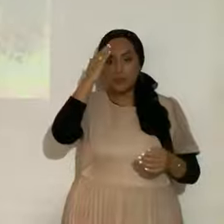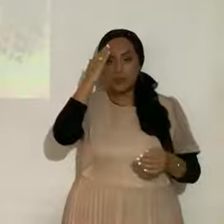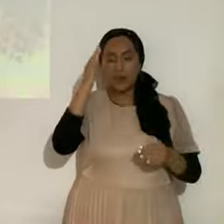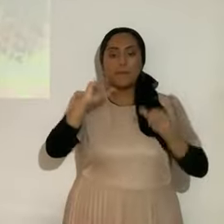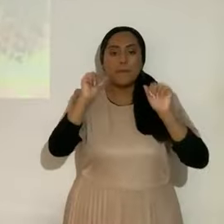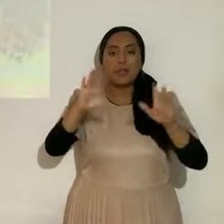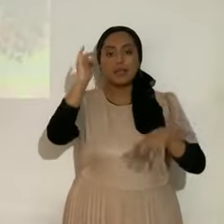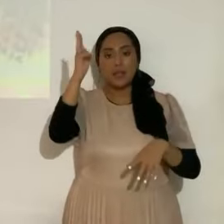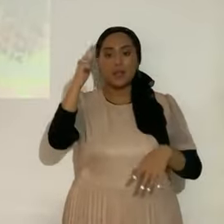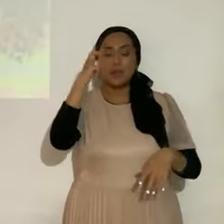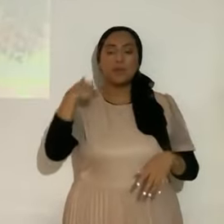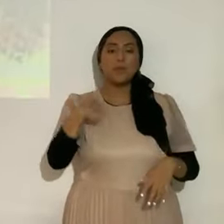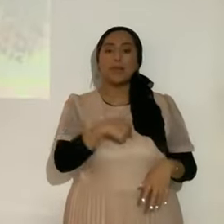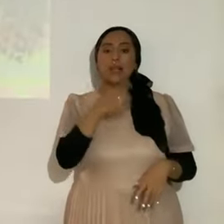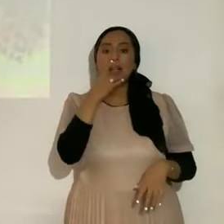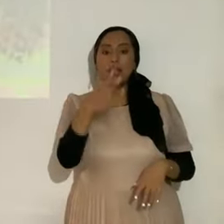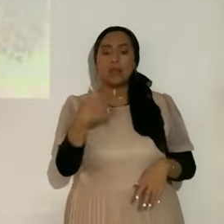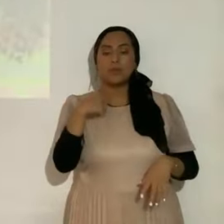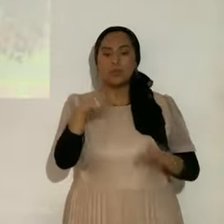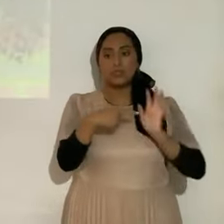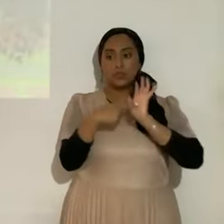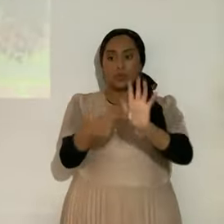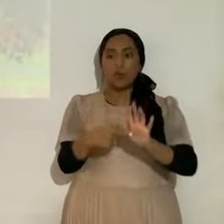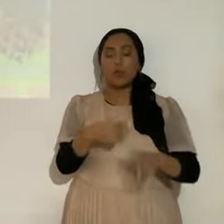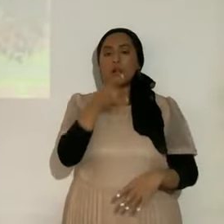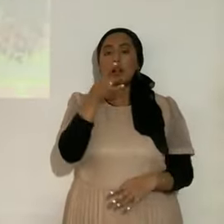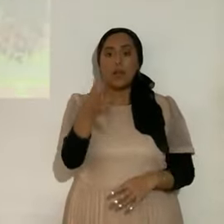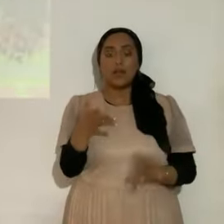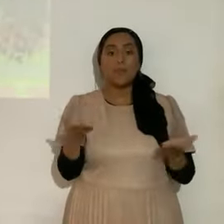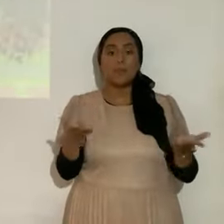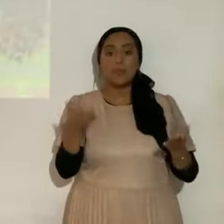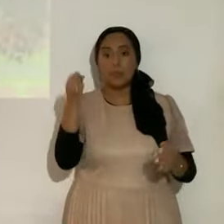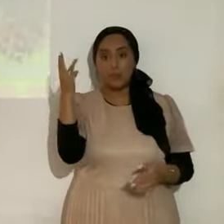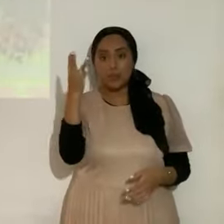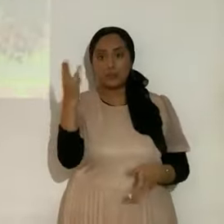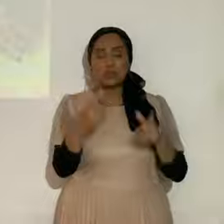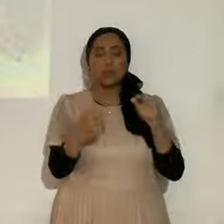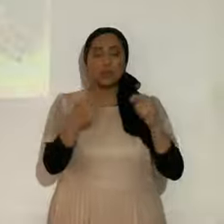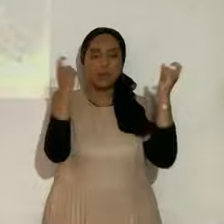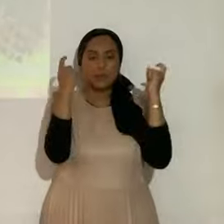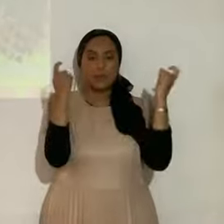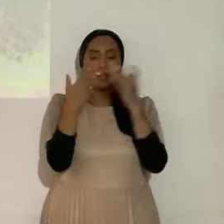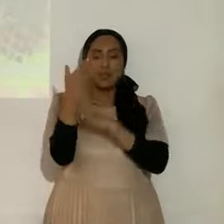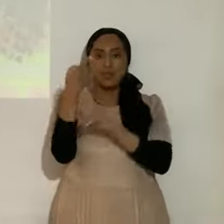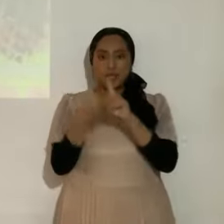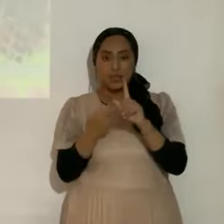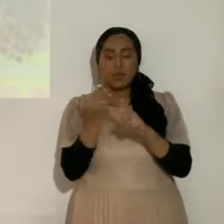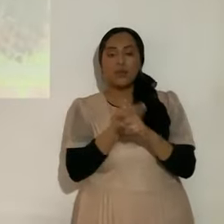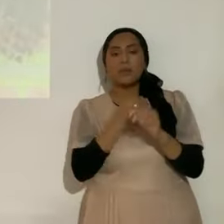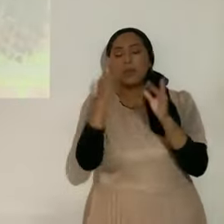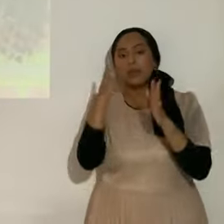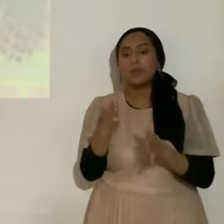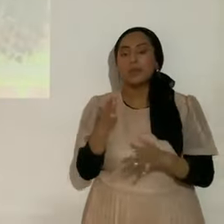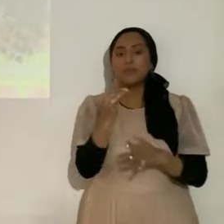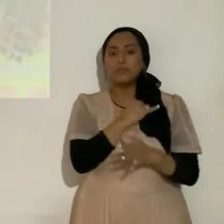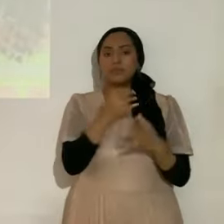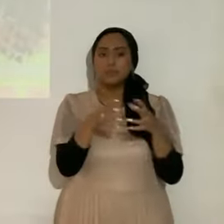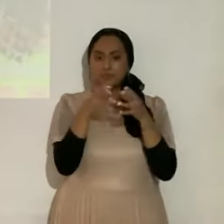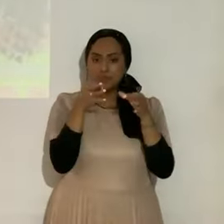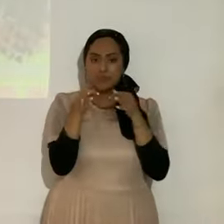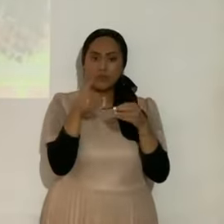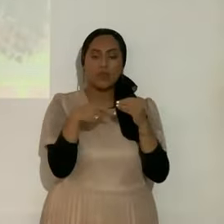somos una luz. Esa luz se tiene que irradiar, ¿sí? Este miércoles es la gran fiesta de Rosh Chodesh. Nuestro amado Dios nos ha ministrado mucho